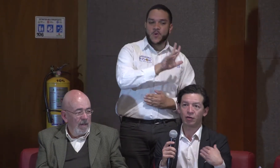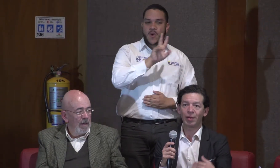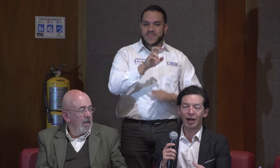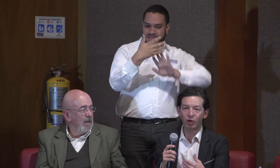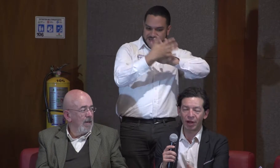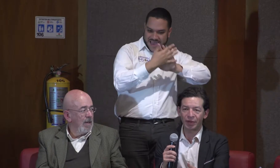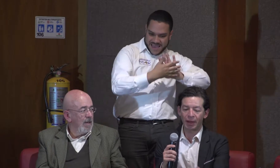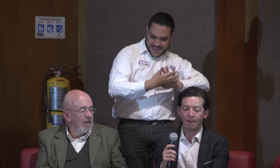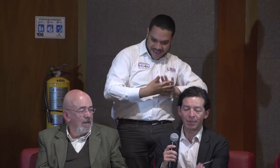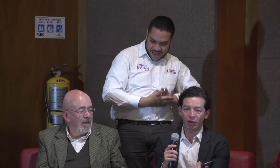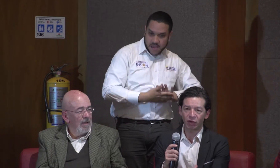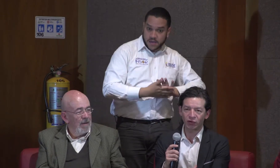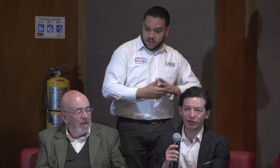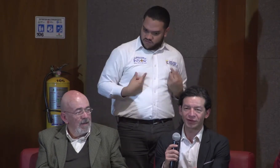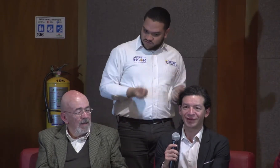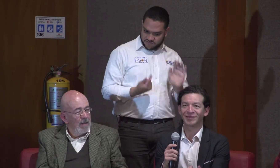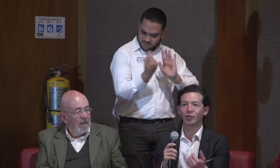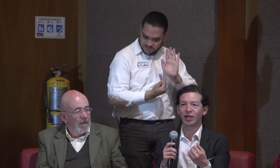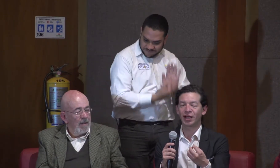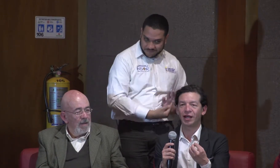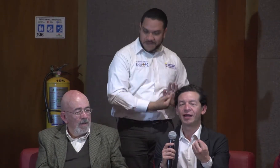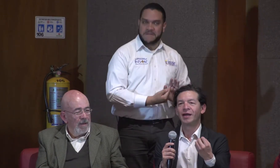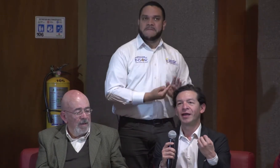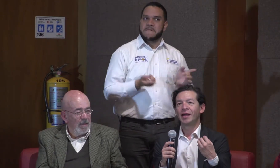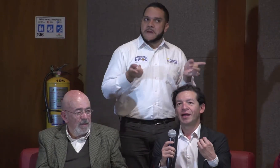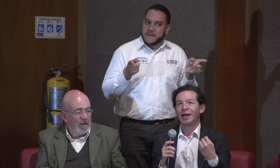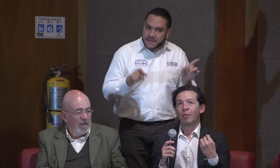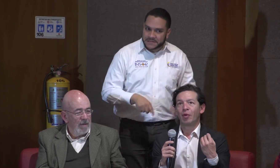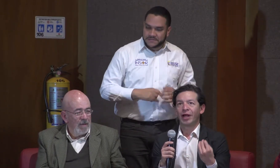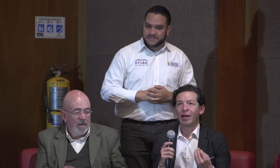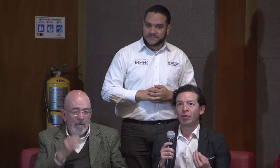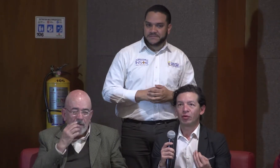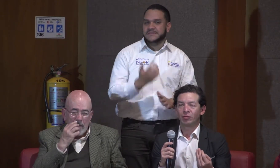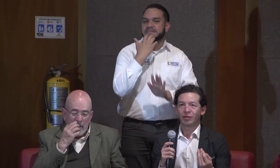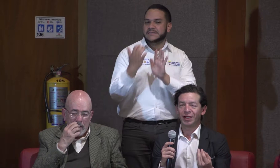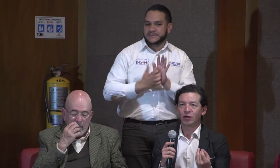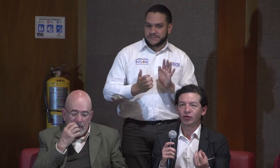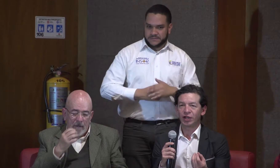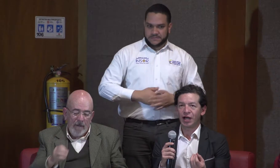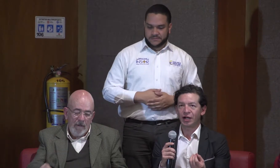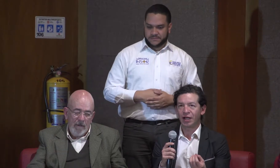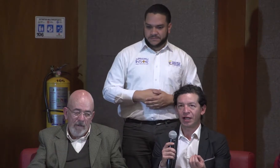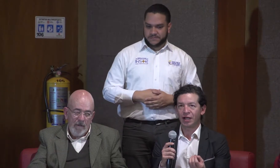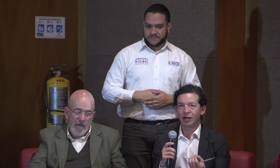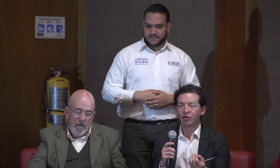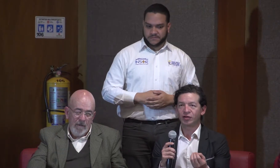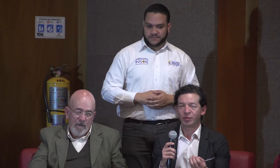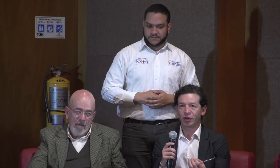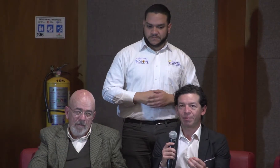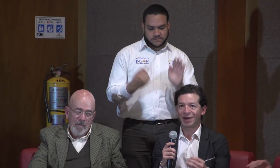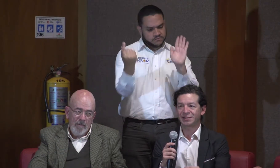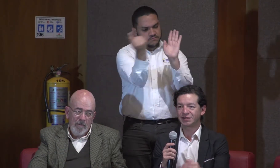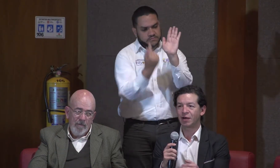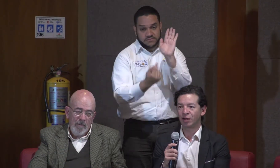de una manera muy rápida. Pero entonces surgía que, por ejemplo, ilustrar el